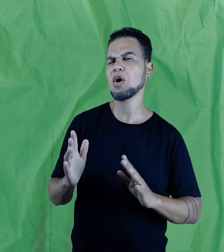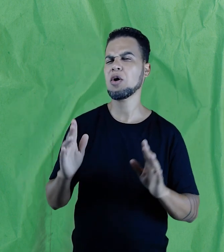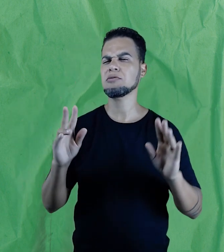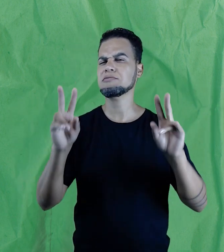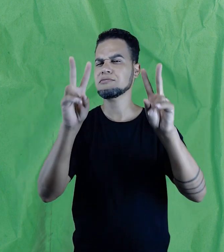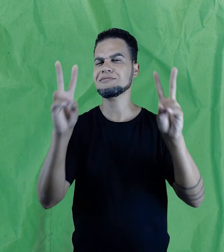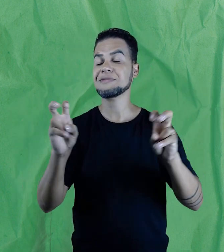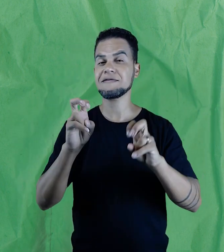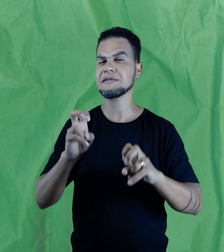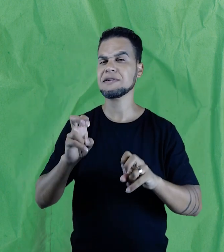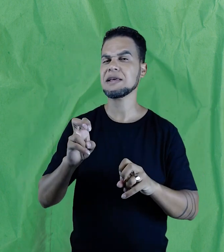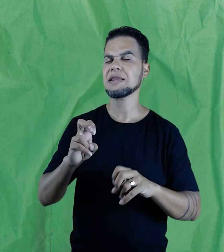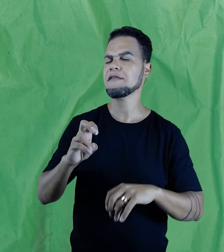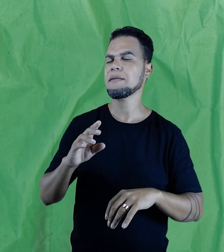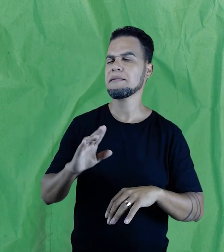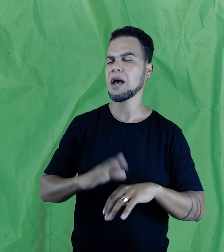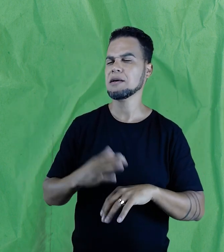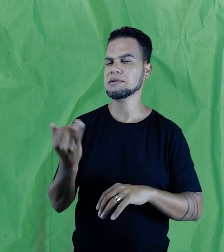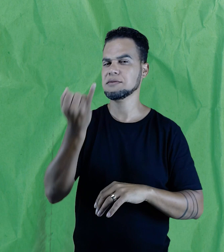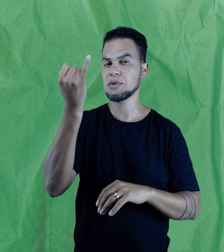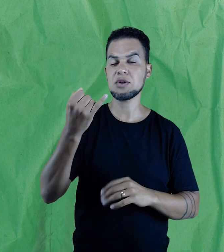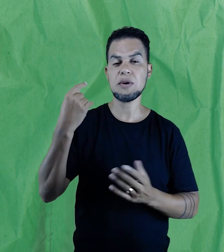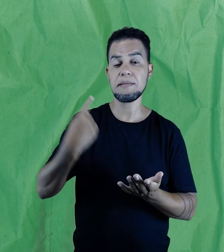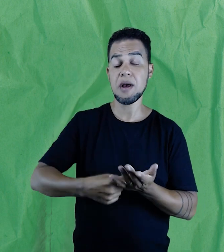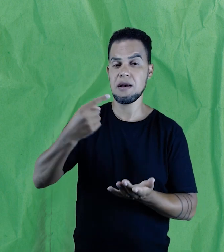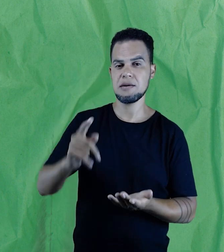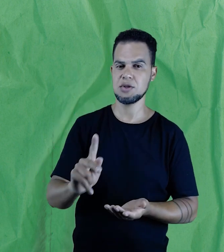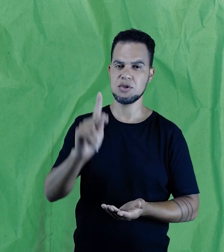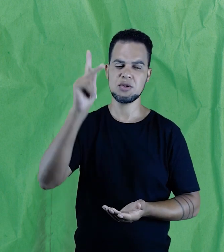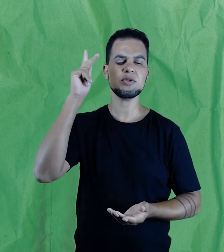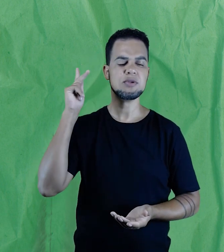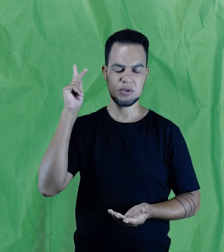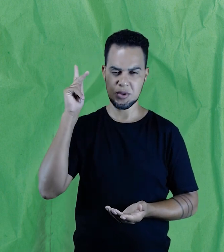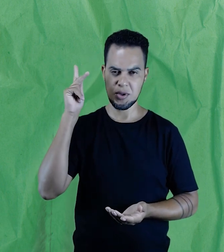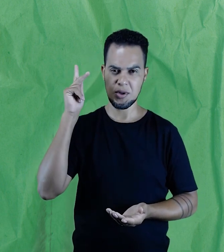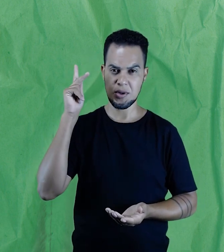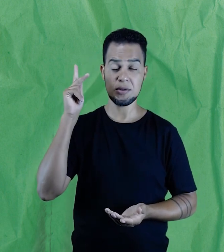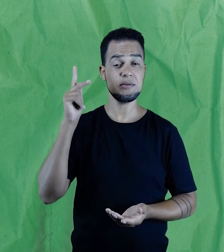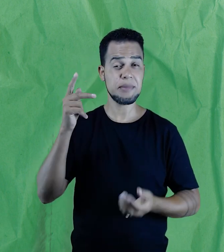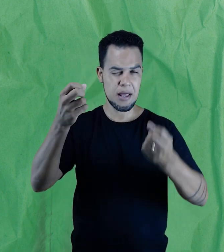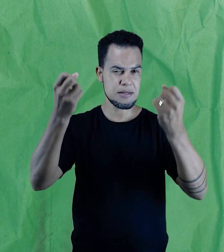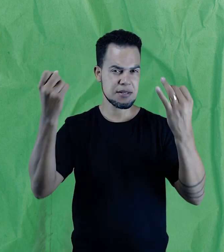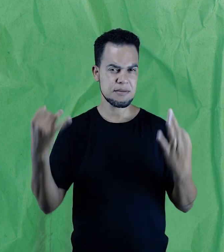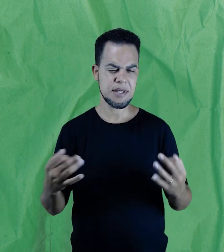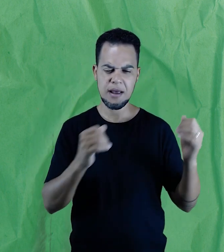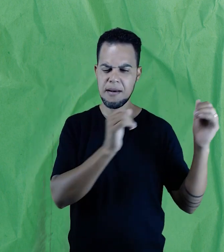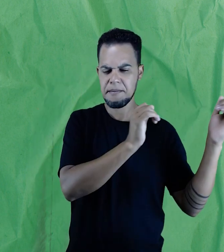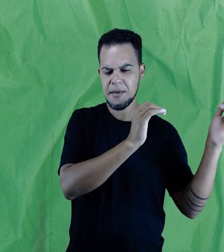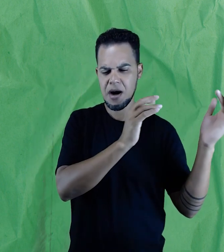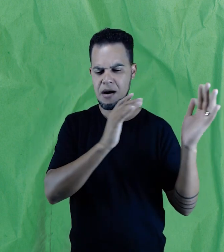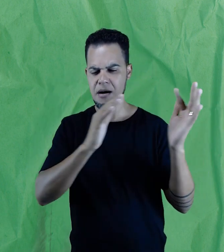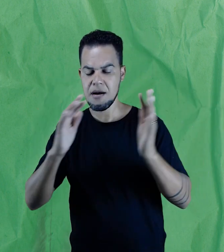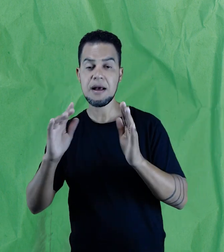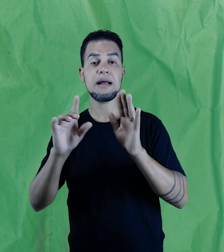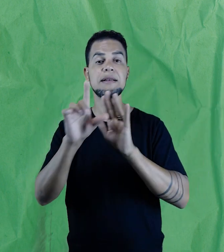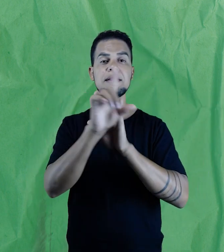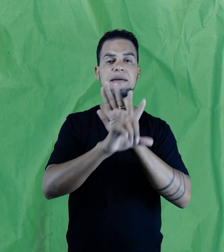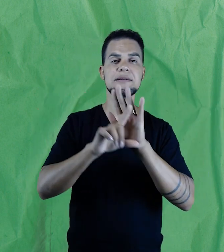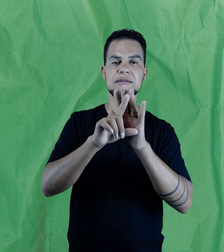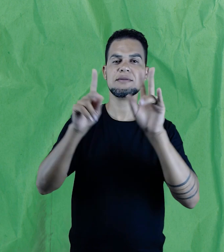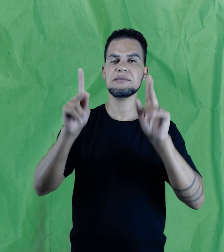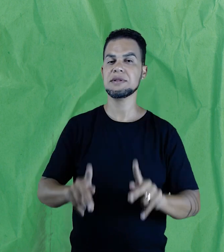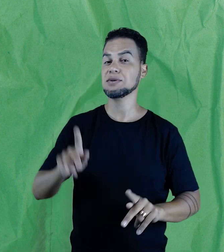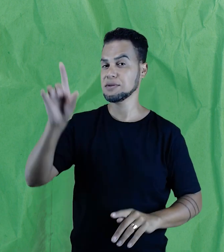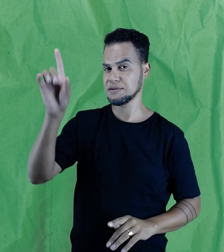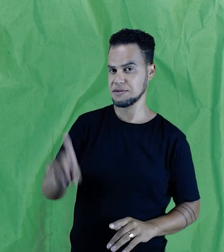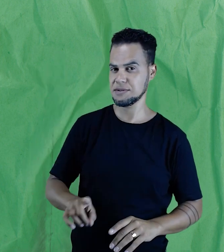mais marcantes, né, os marcos históricos, para falar um pouquinho da legislação da pessoa com